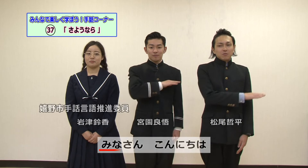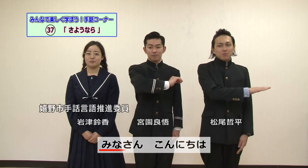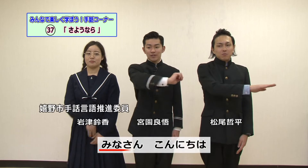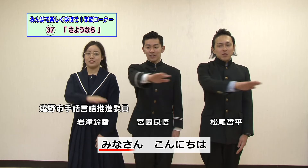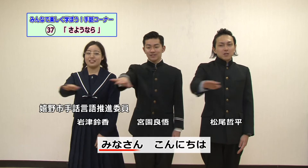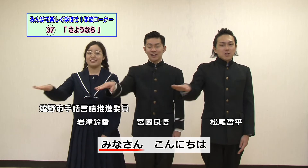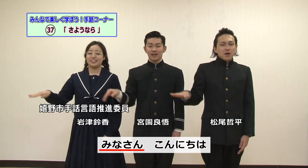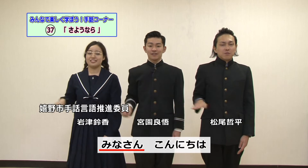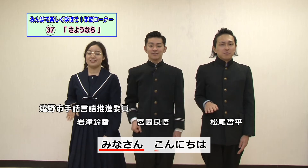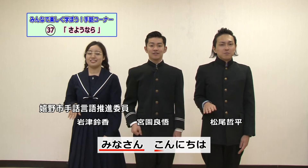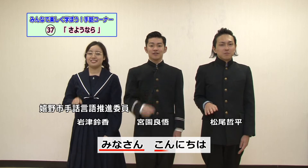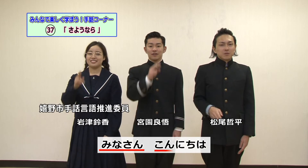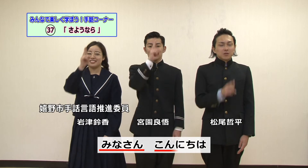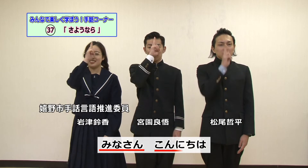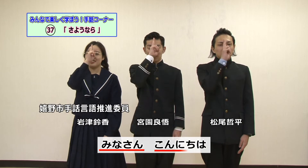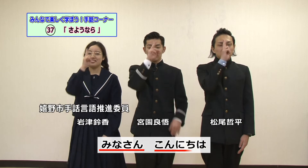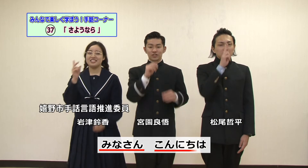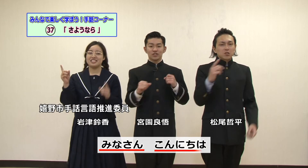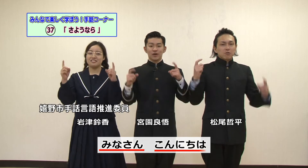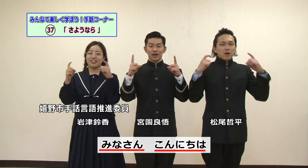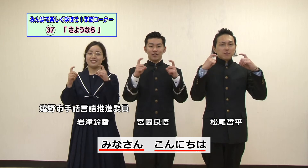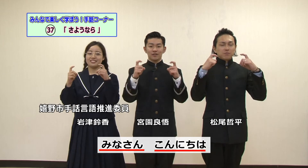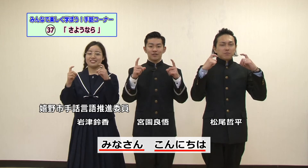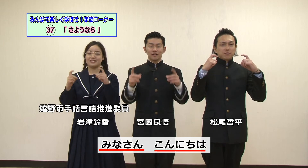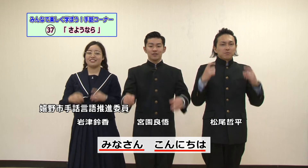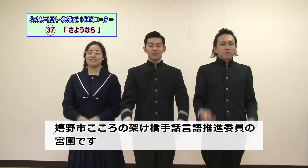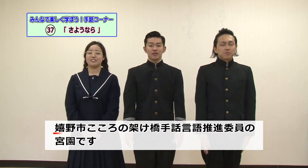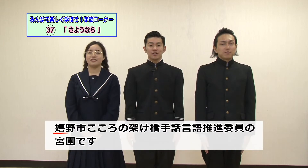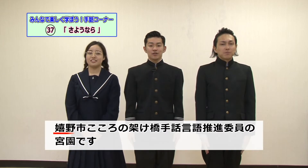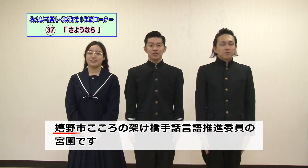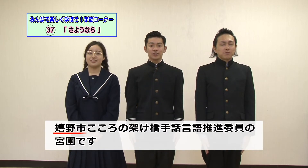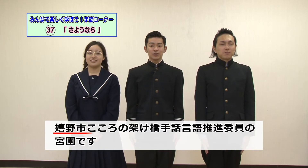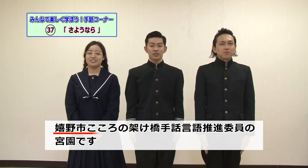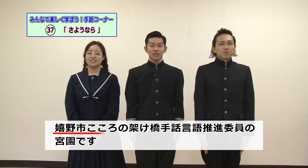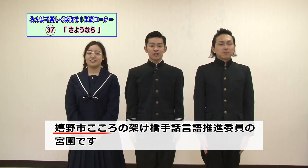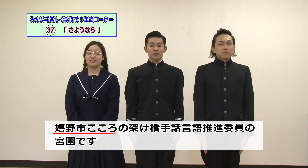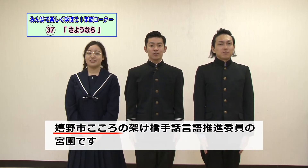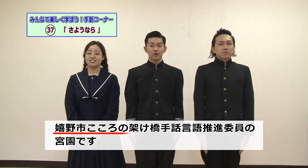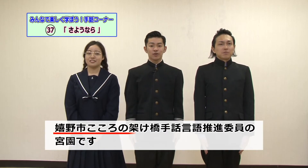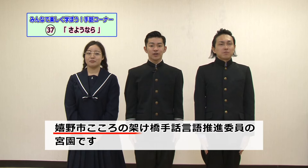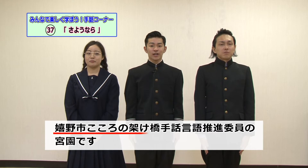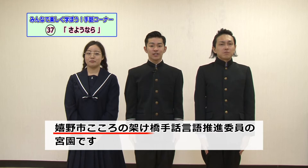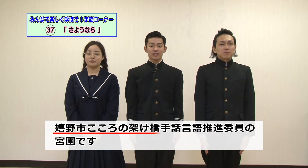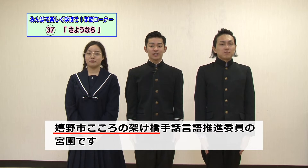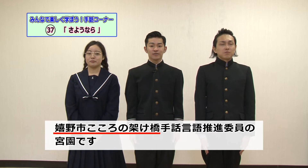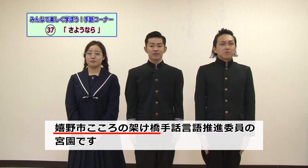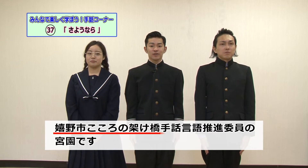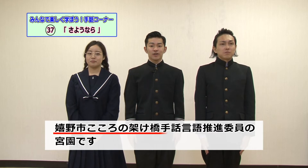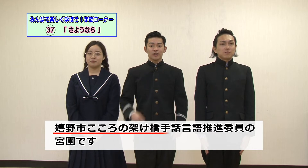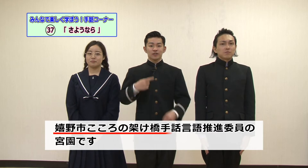皆さんこんにちは。嬉野市心の架け橋手